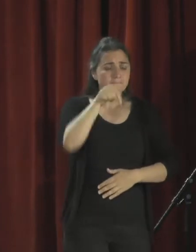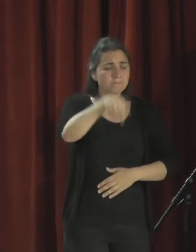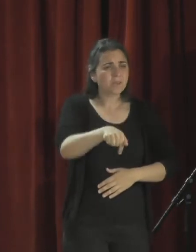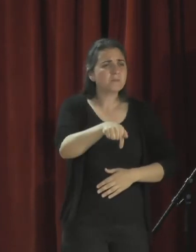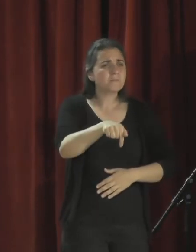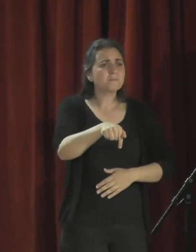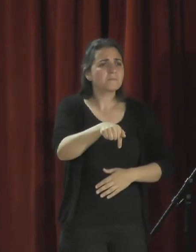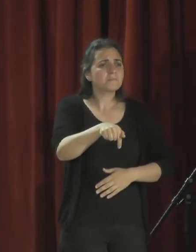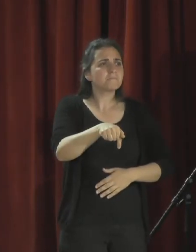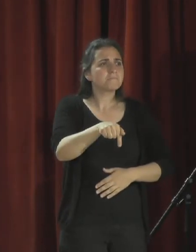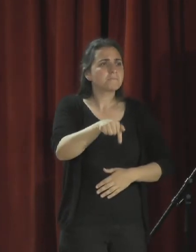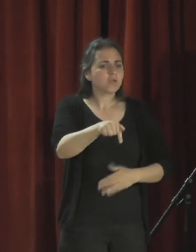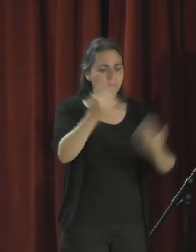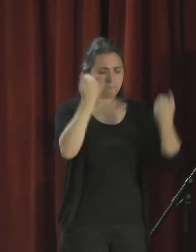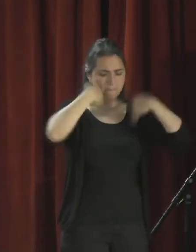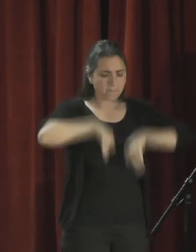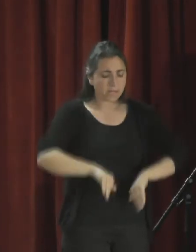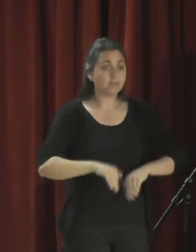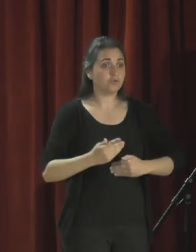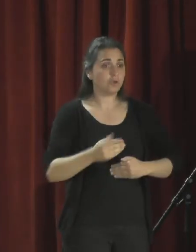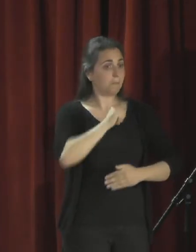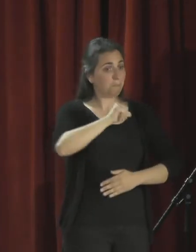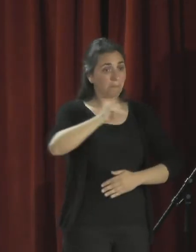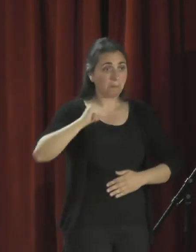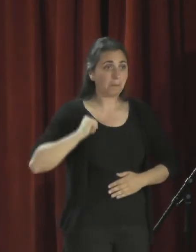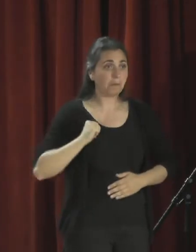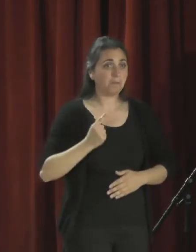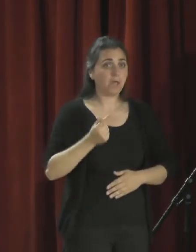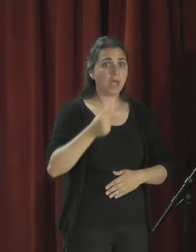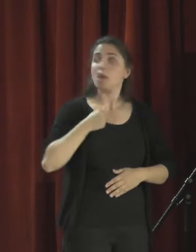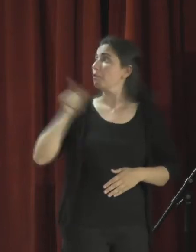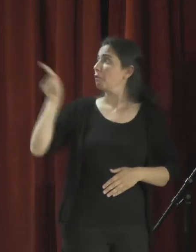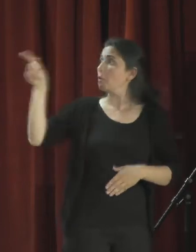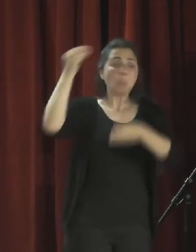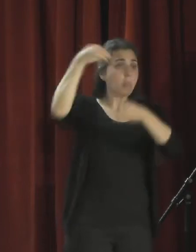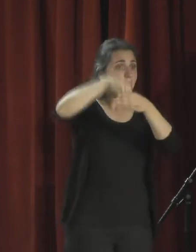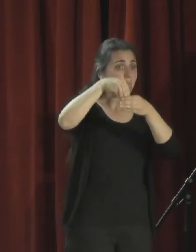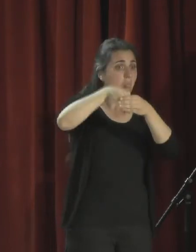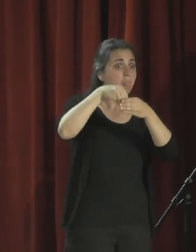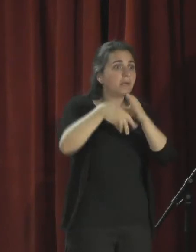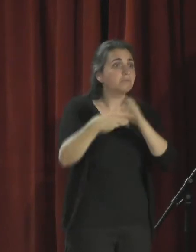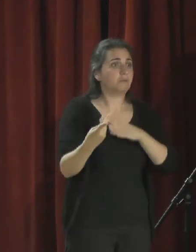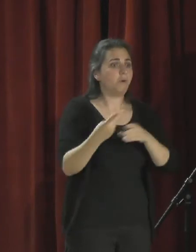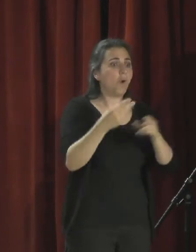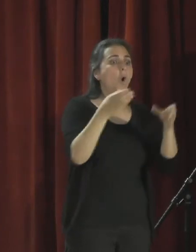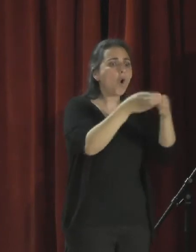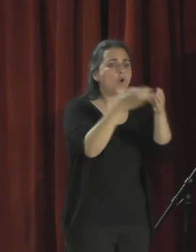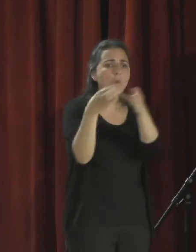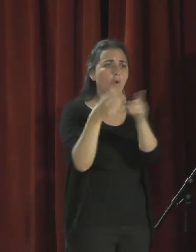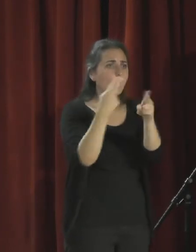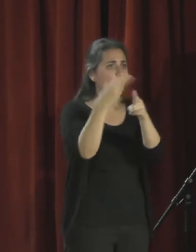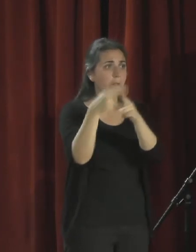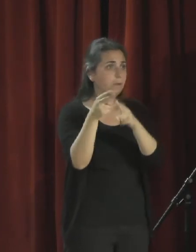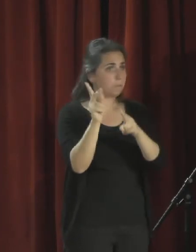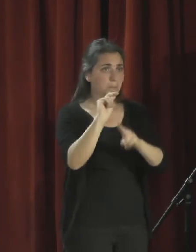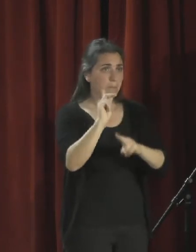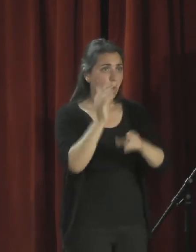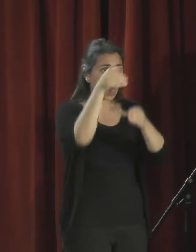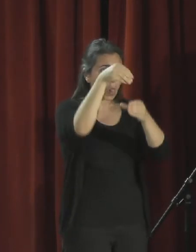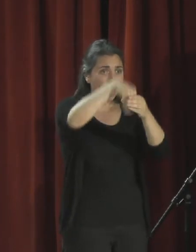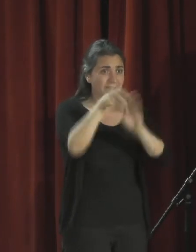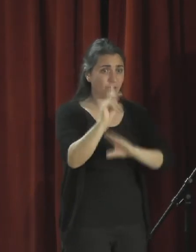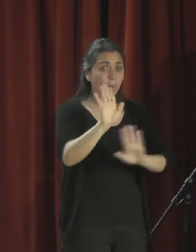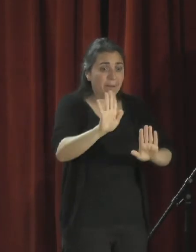a persoa, como a independente, non pertenzo a ningunha das siglas que vedes aquí atrás, e sen embargo estou